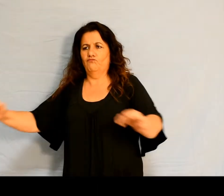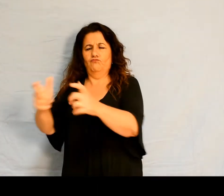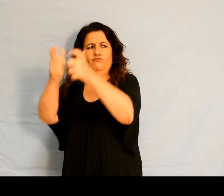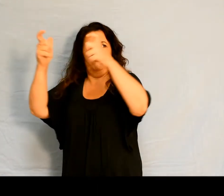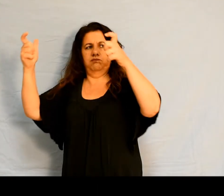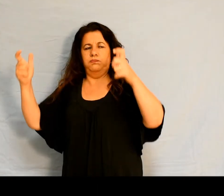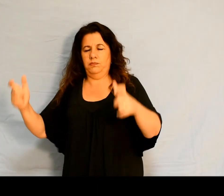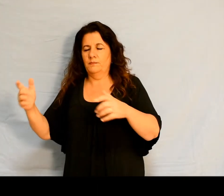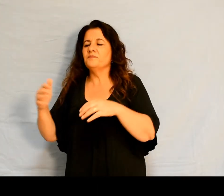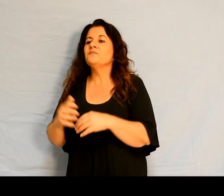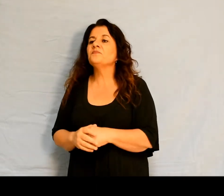l'entoura d'une clôture